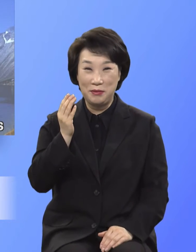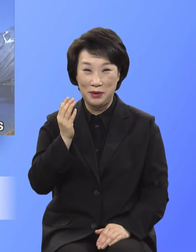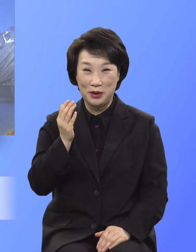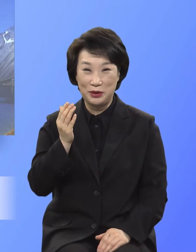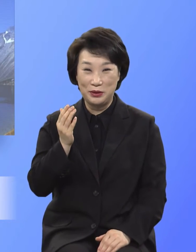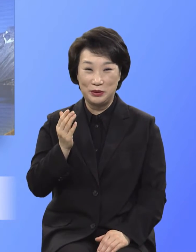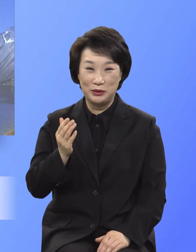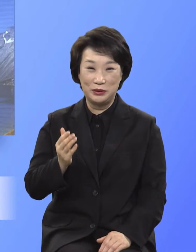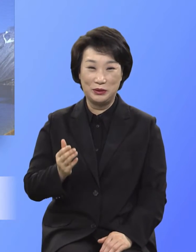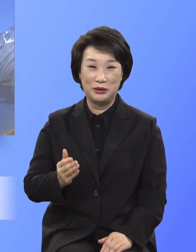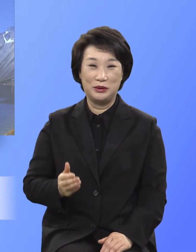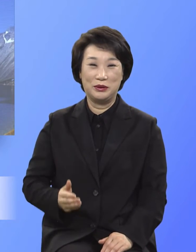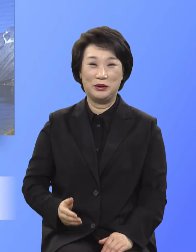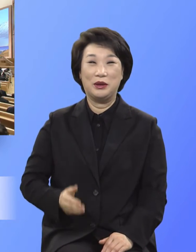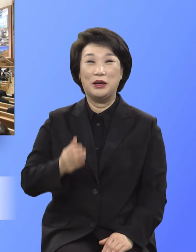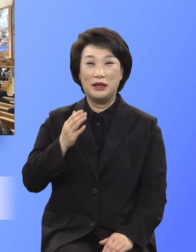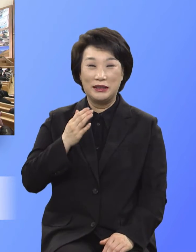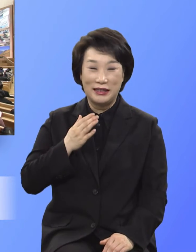되신 주,